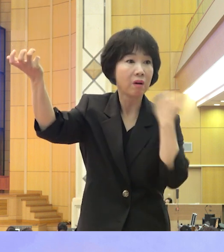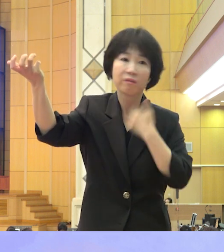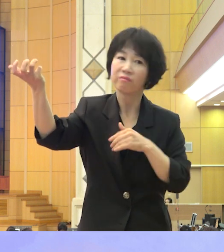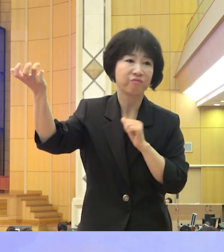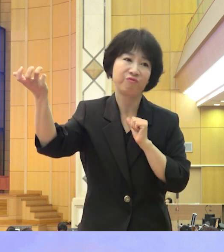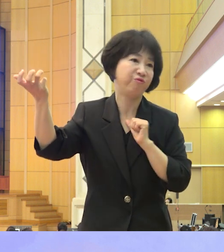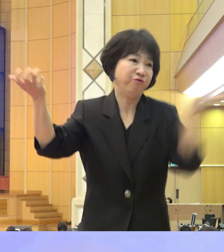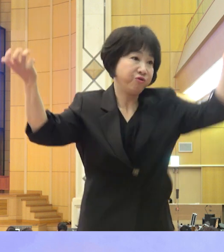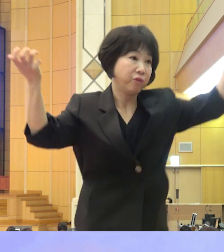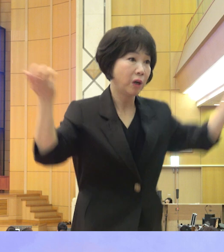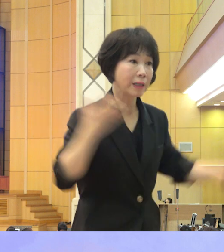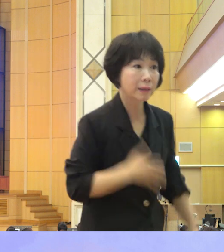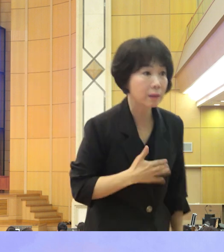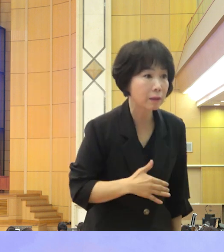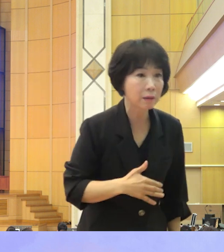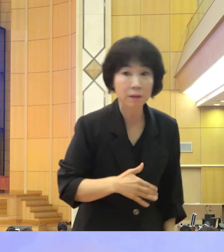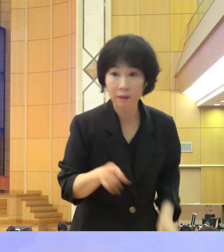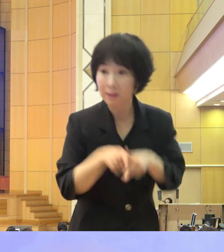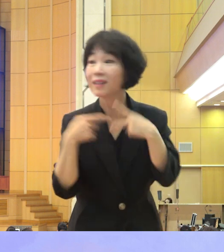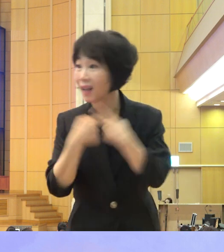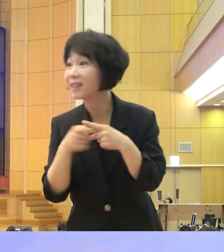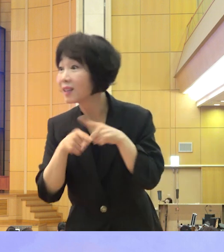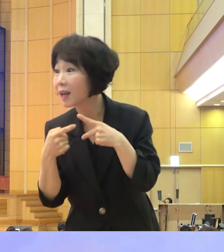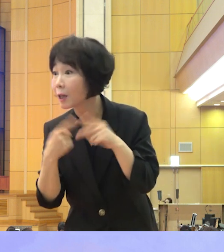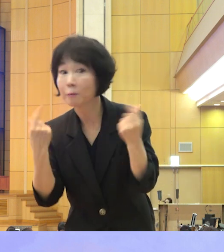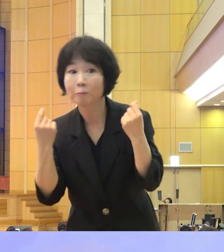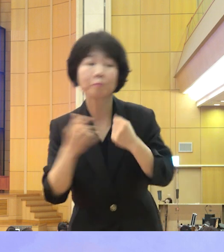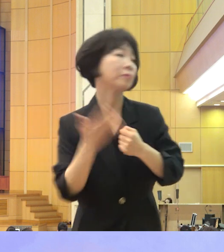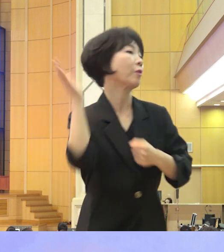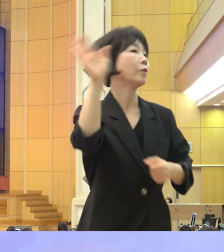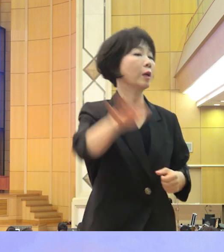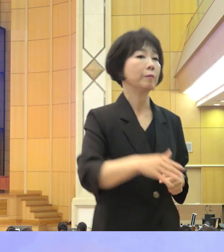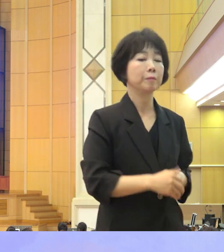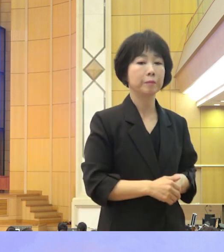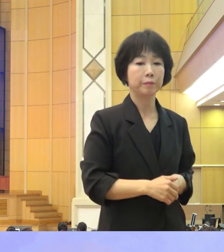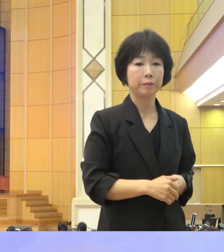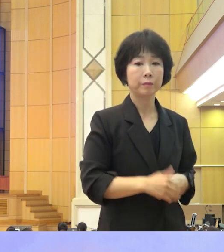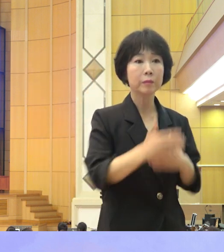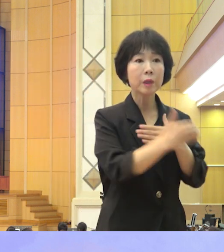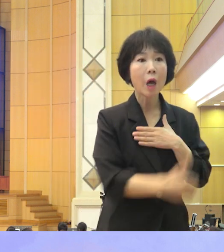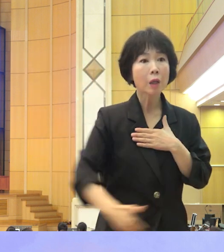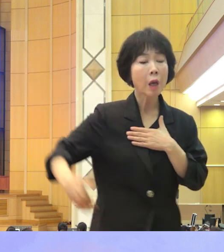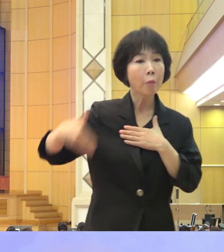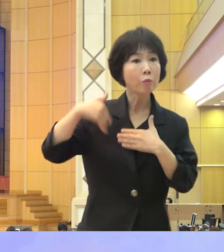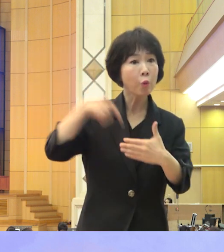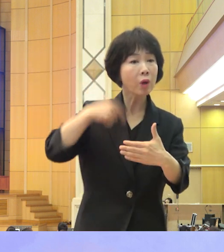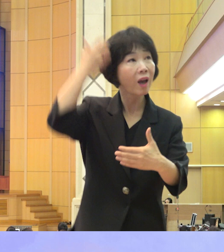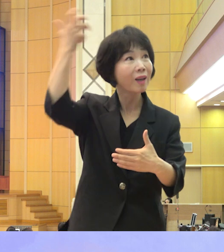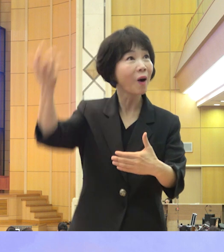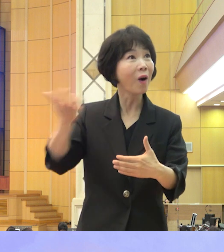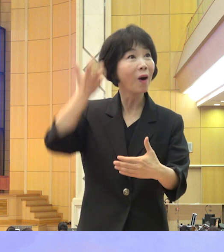죽고, 그렇죠? 그런데 내 속에 있는 영혼